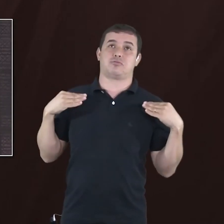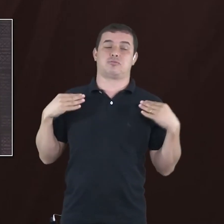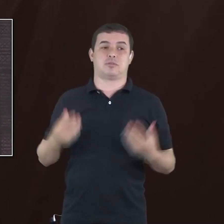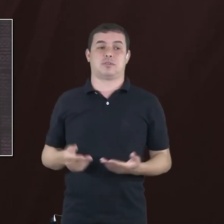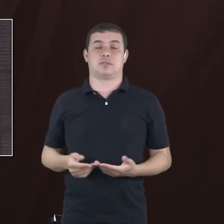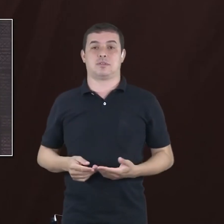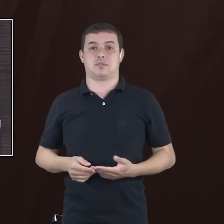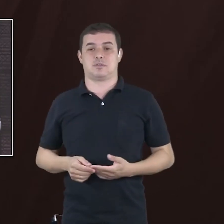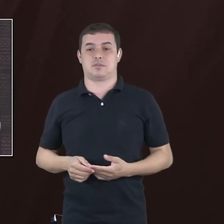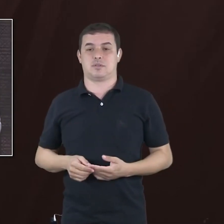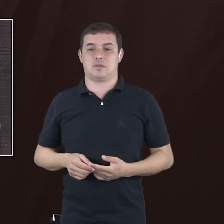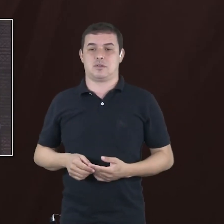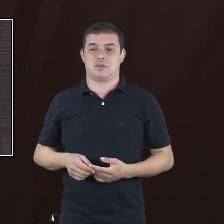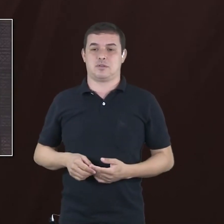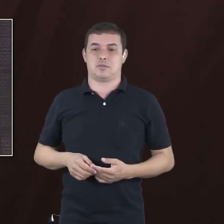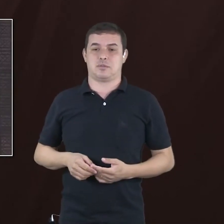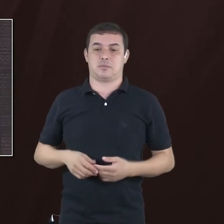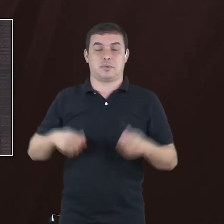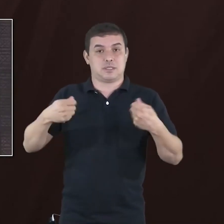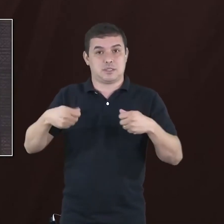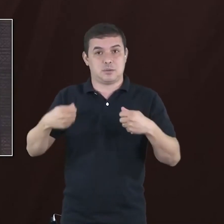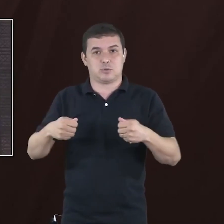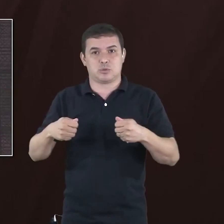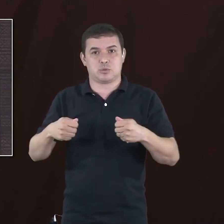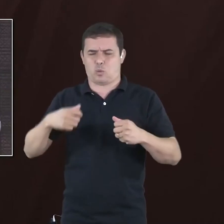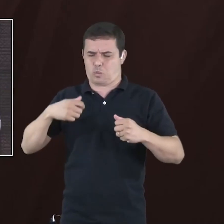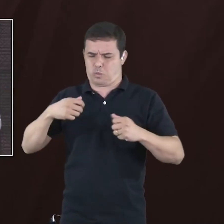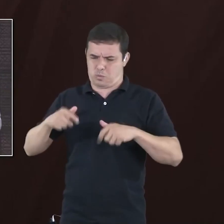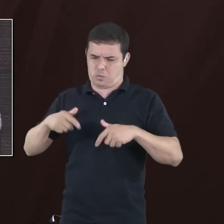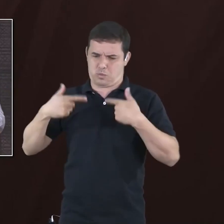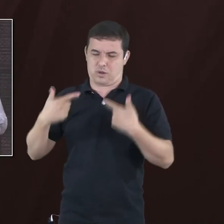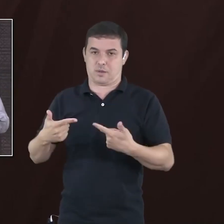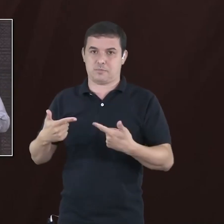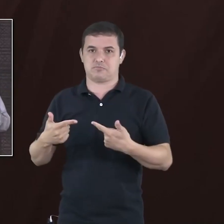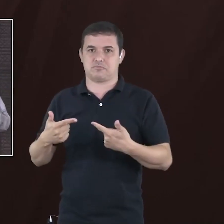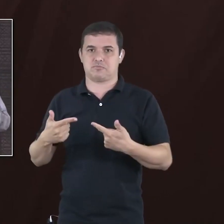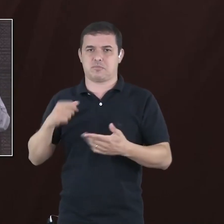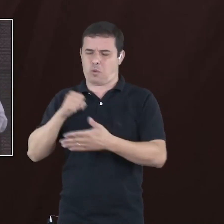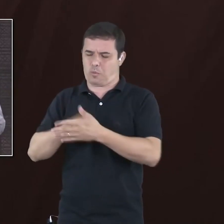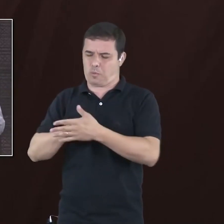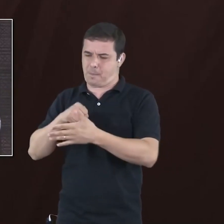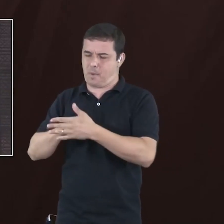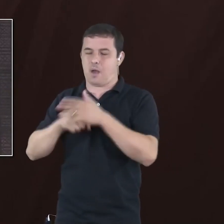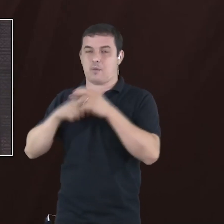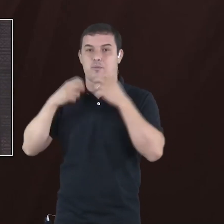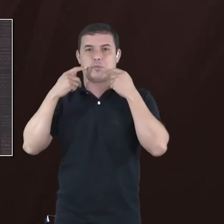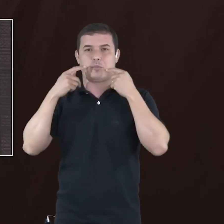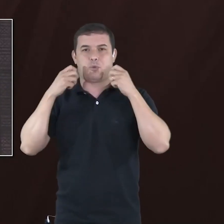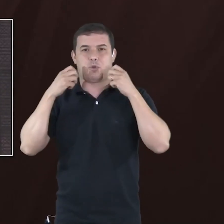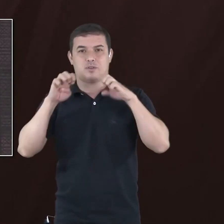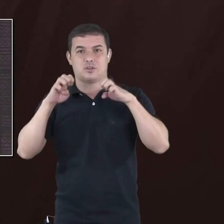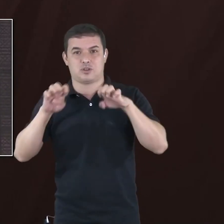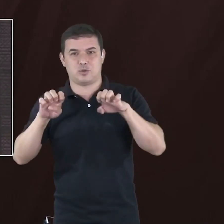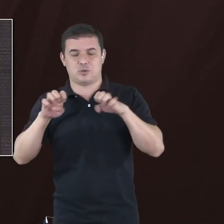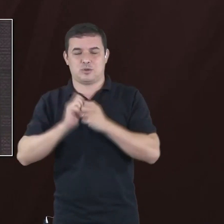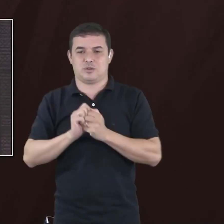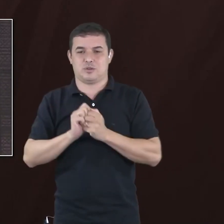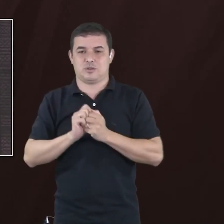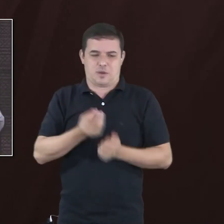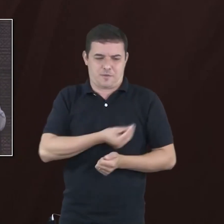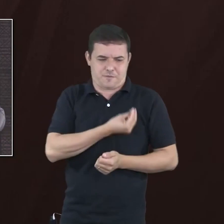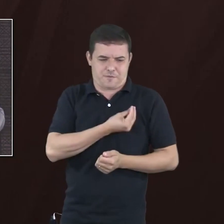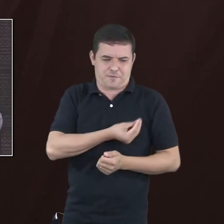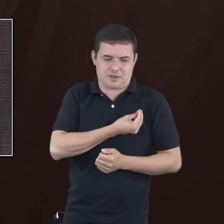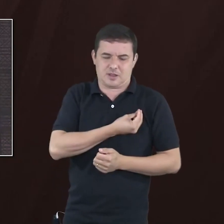Que o Senhor possa também, igualmente como Paulo foi, nós queremos também viver para o Evangelho. Nós também queremos